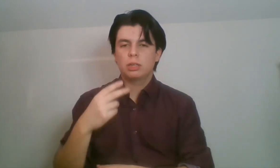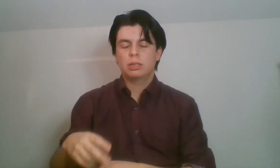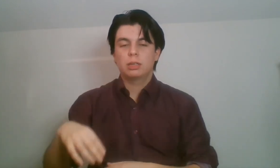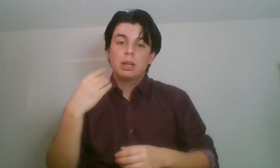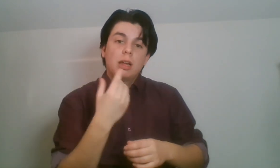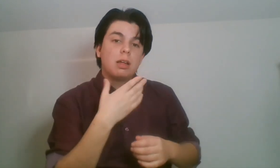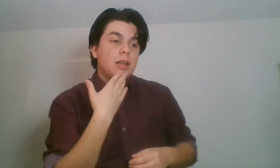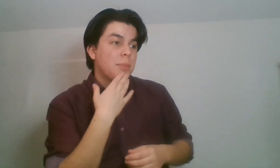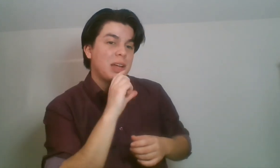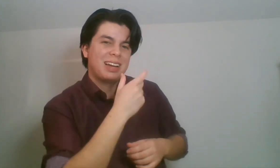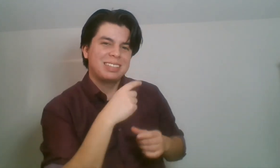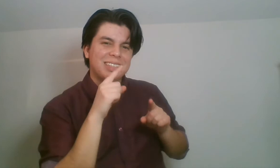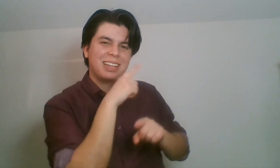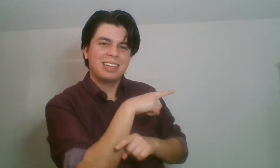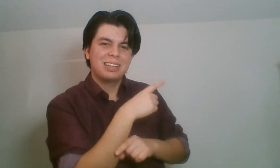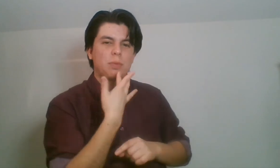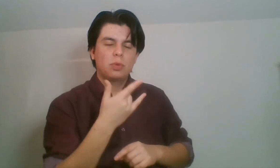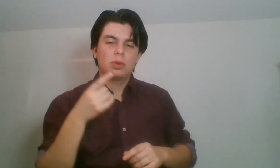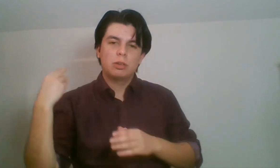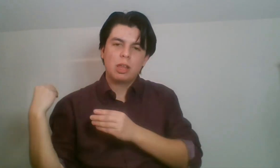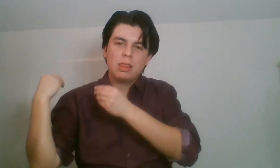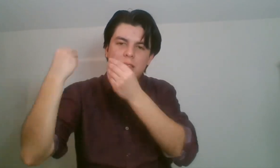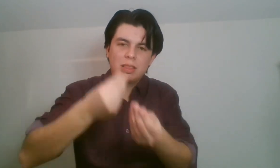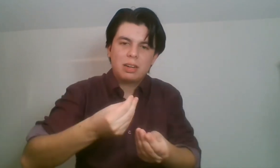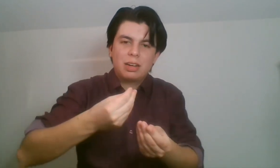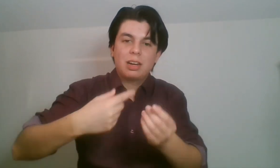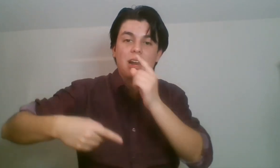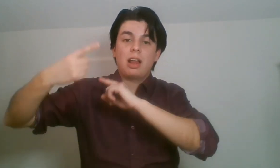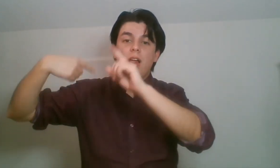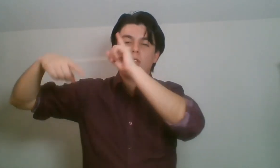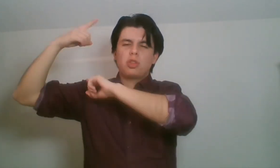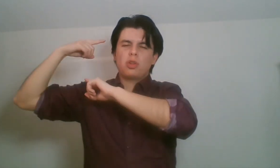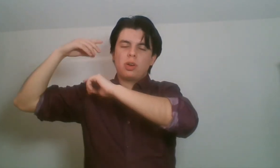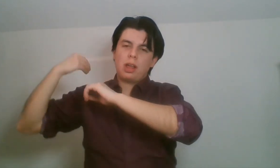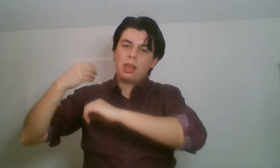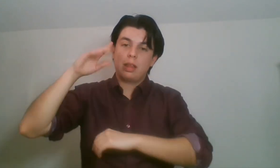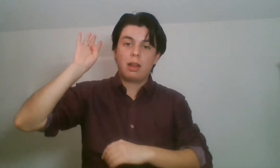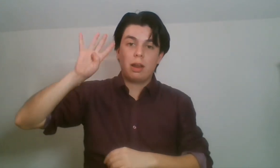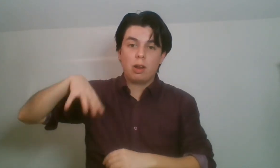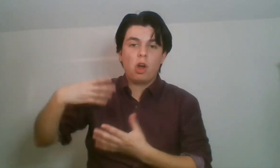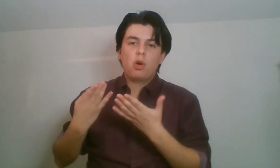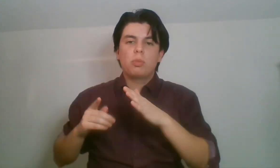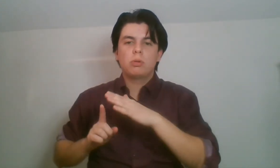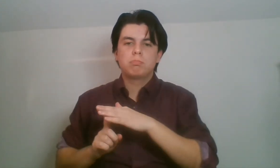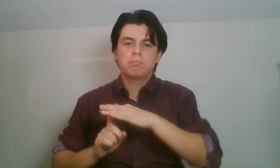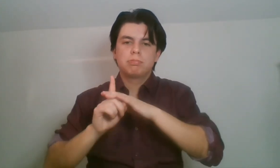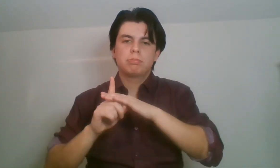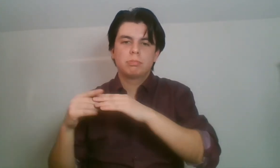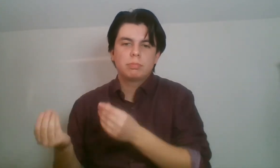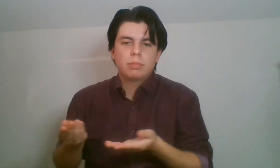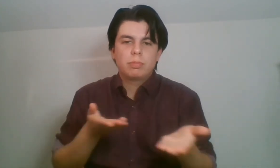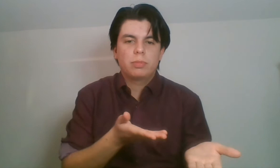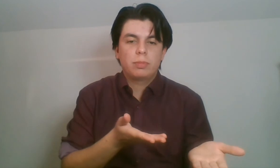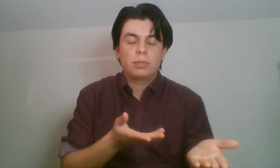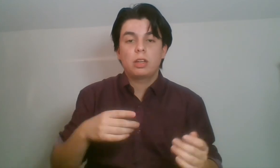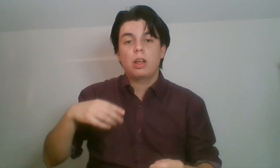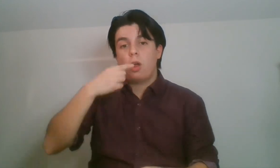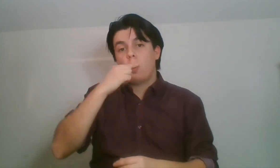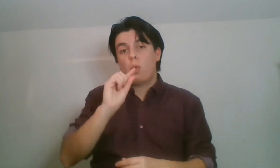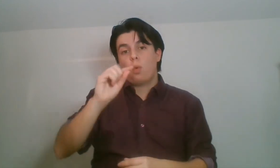directora de Educación e Inclusión del Mavi. No, muchas gracias a ti, Santiago, por habernos hecho recordar y poner en